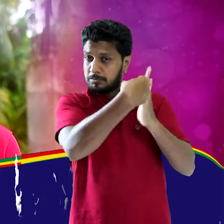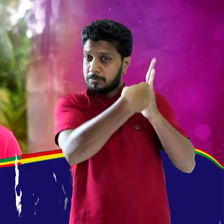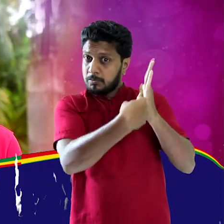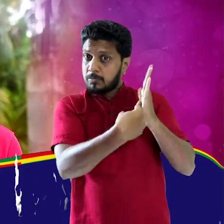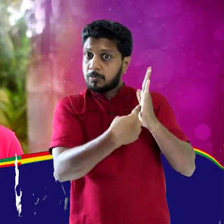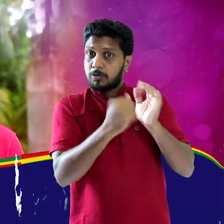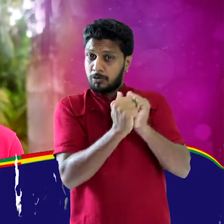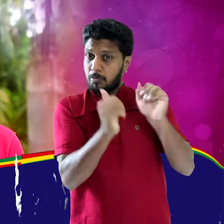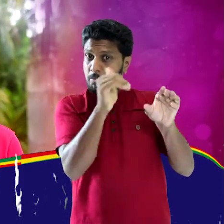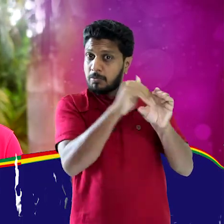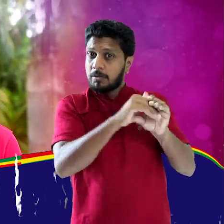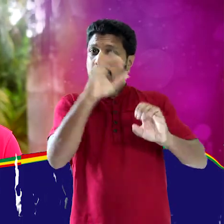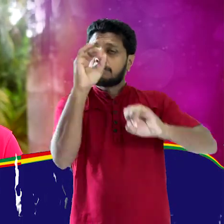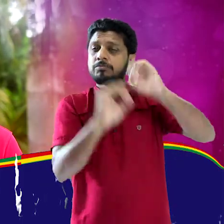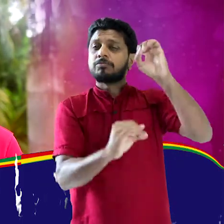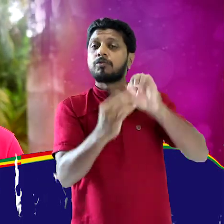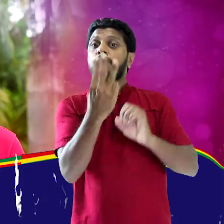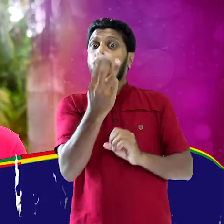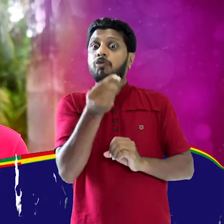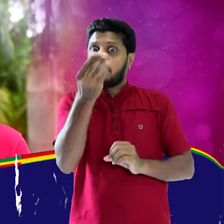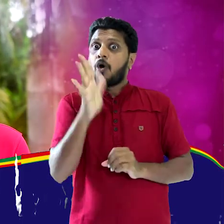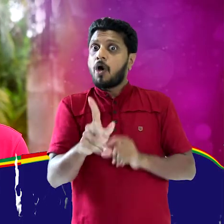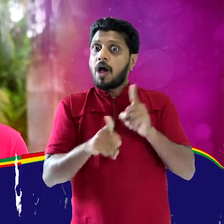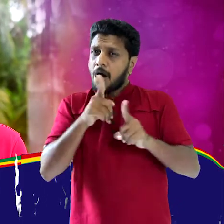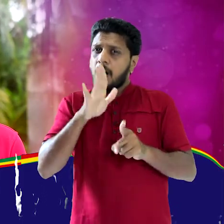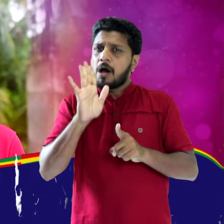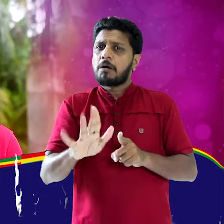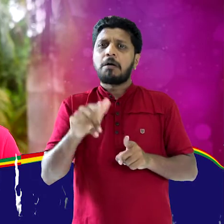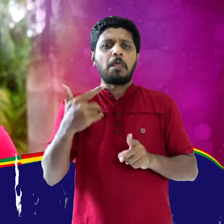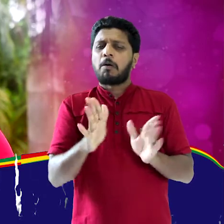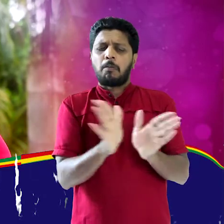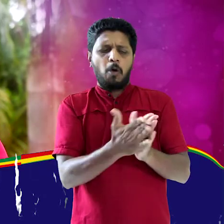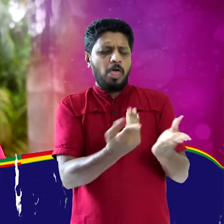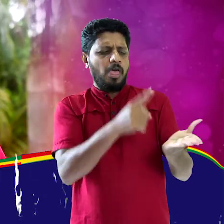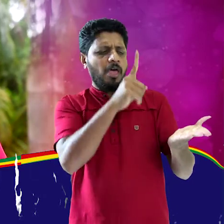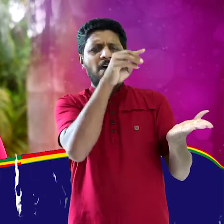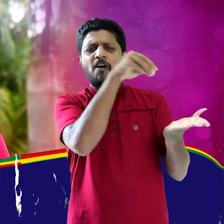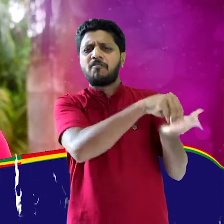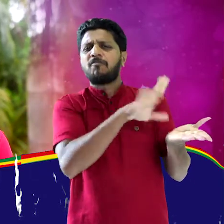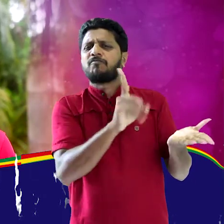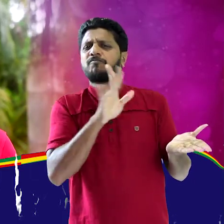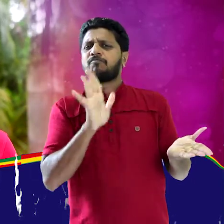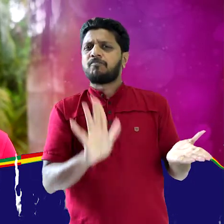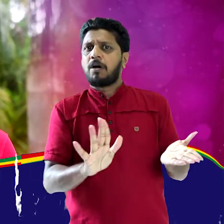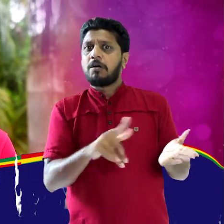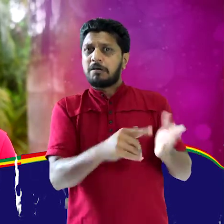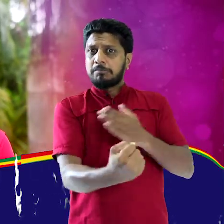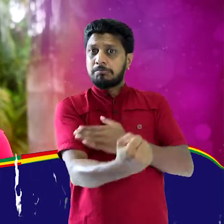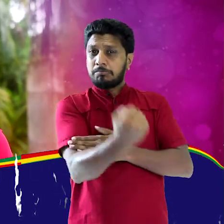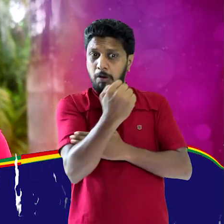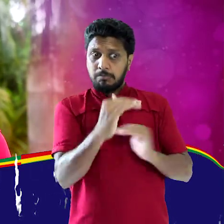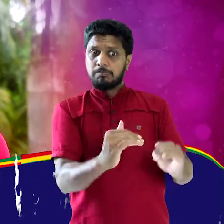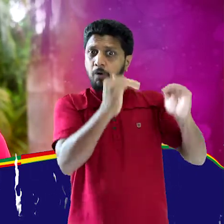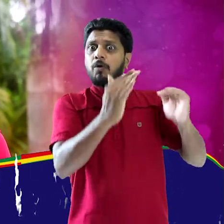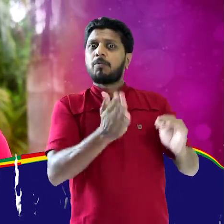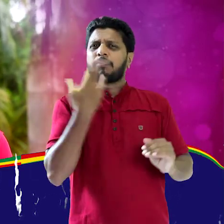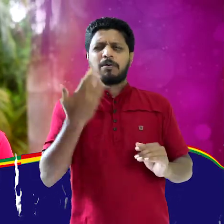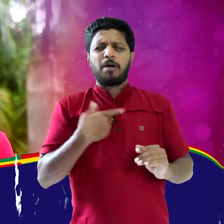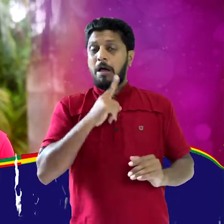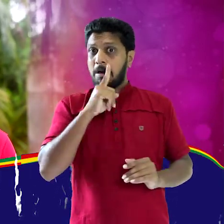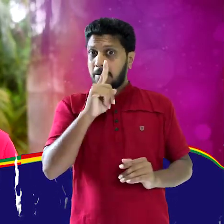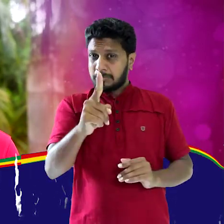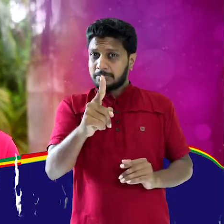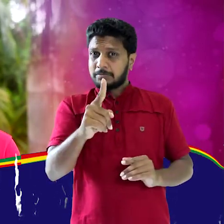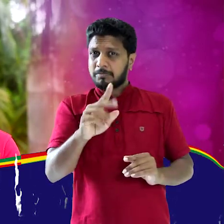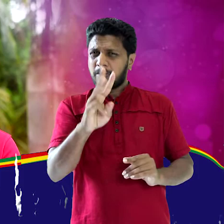දෙන්න ඕන කියලා. නමුත් ඒ නීතිය කොතරට විතරක් සීමා වෙලා ඒක නිසා ඒ කාරණාව ශක්තිමත් කරන මා විශ්වාස කරන 3%ක් කියන කාරණා ප්‍රමාණවත් වෙන්නේ